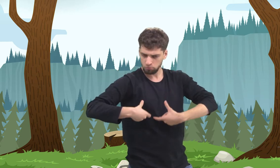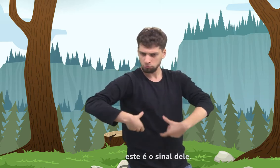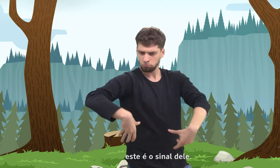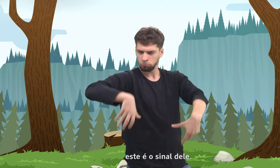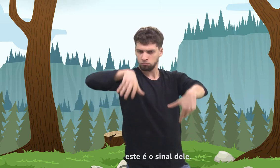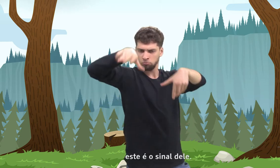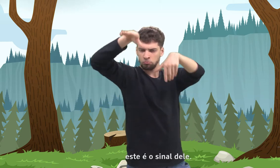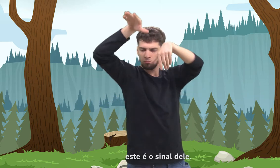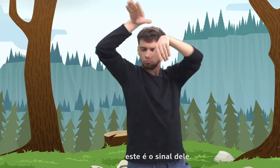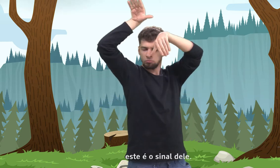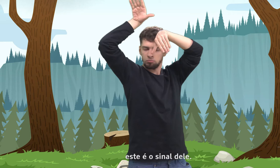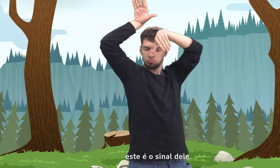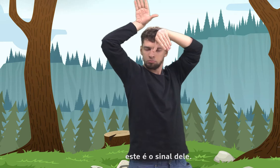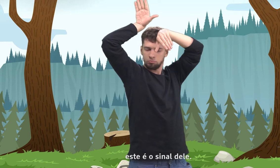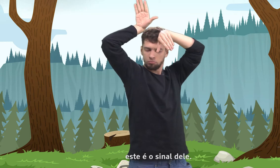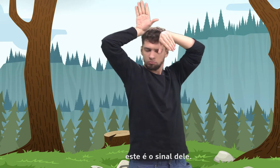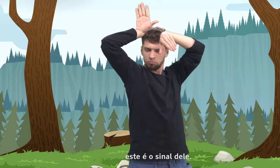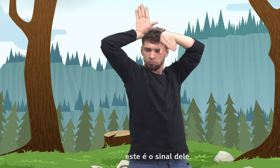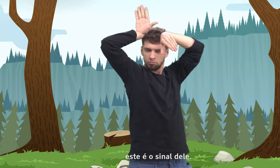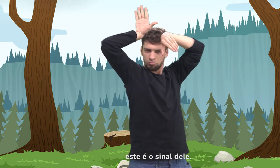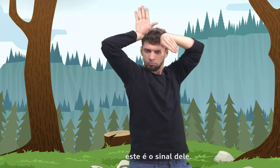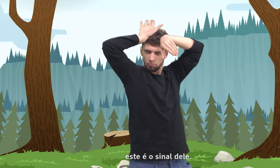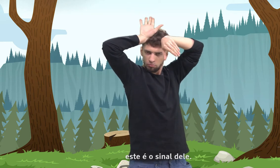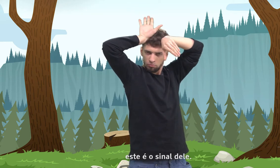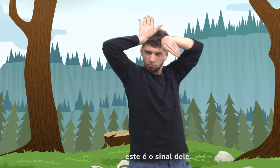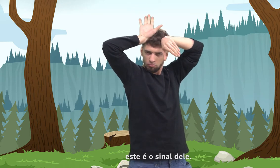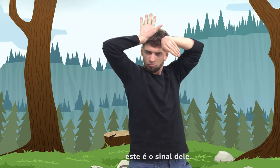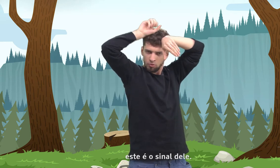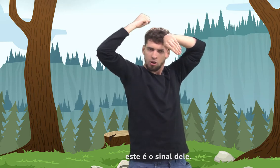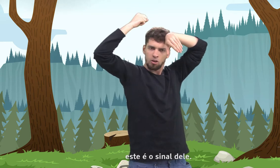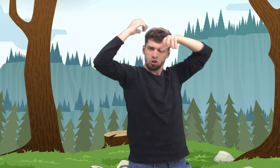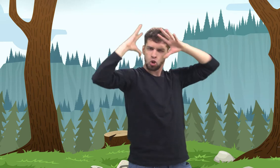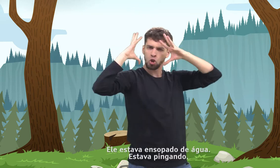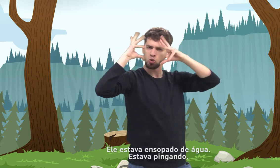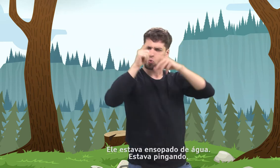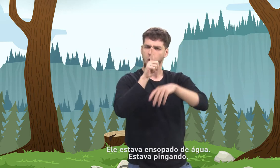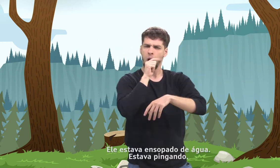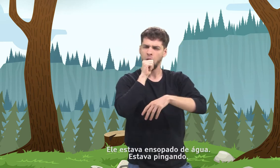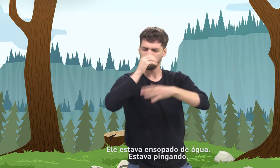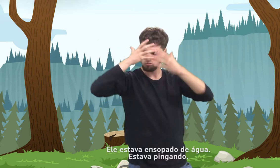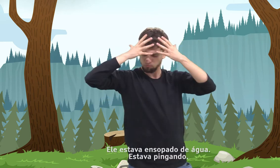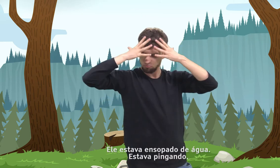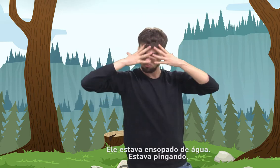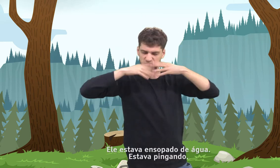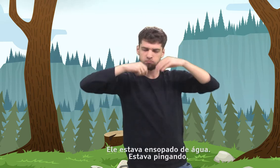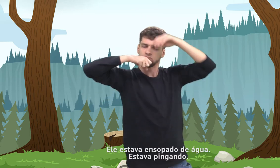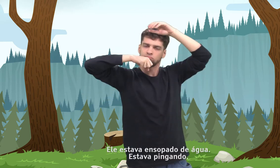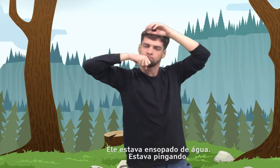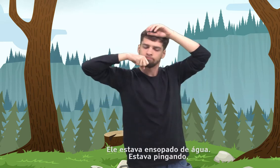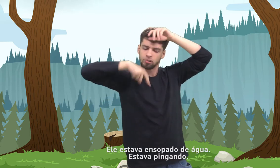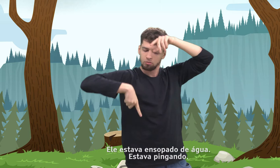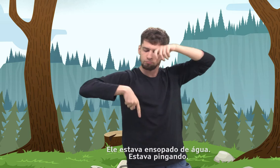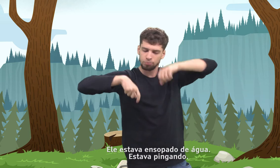este um sinal dele ele estava ensopado de água está pingando